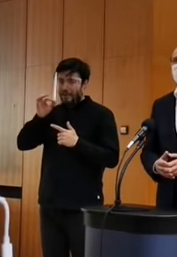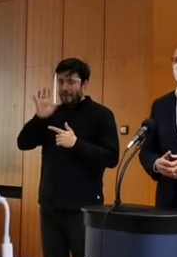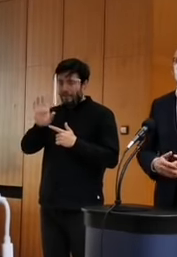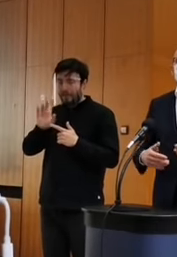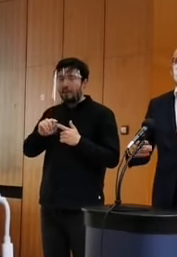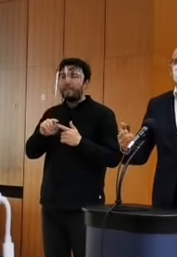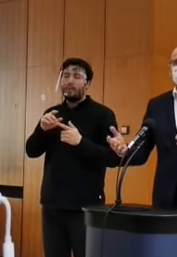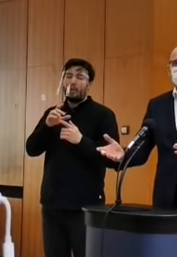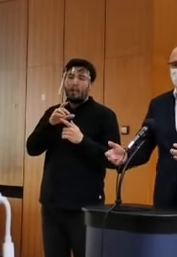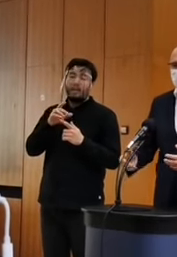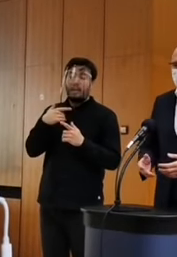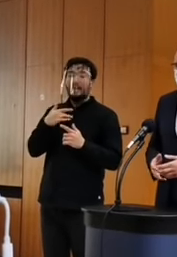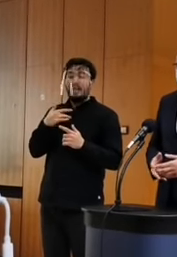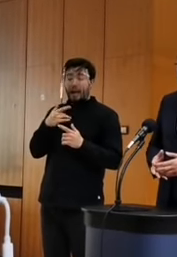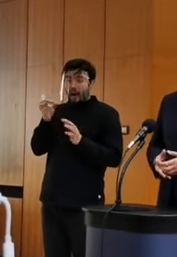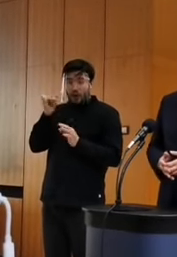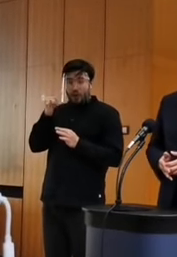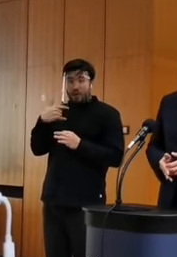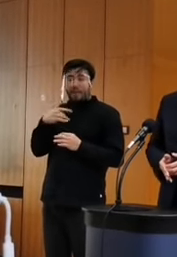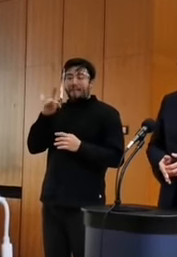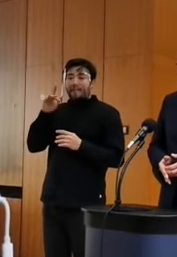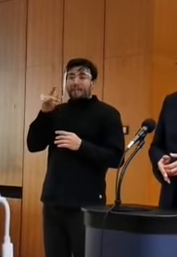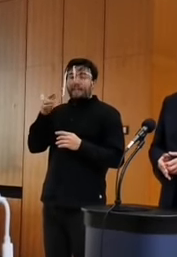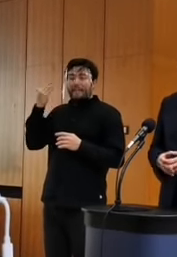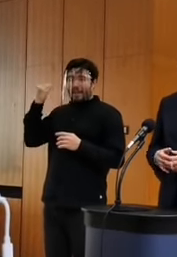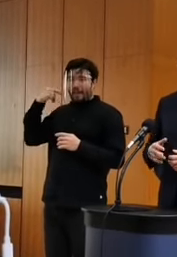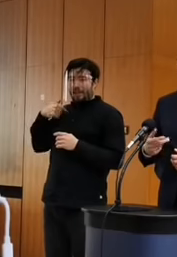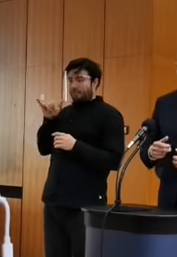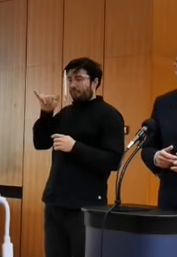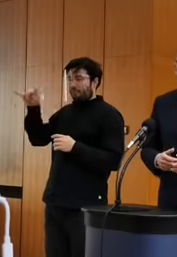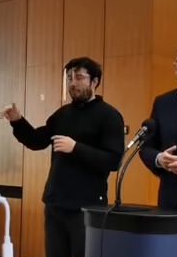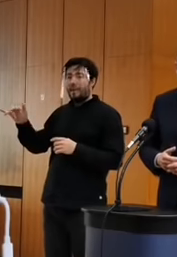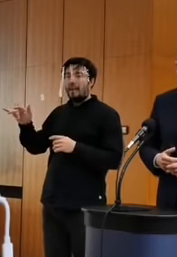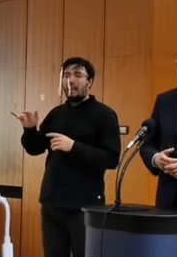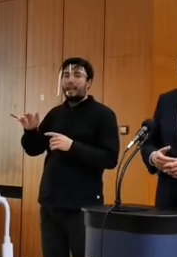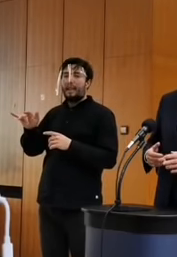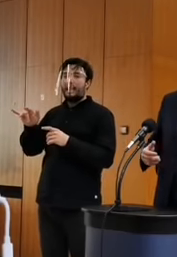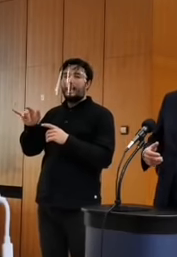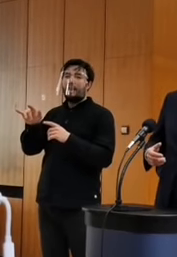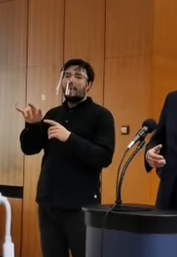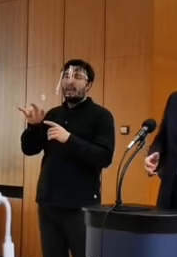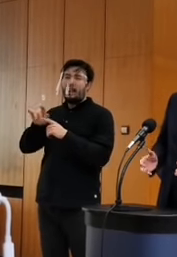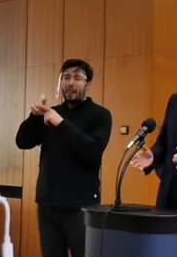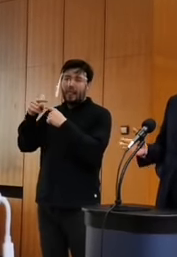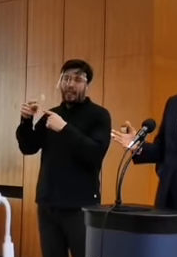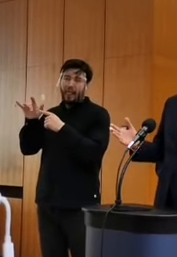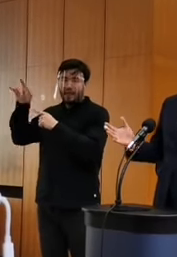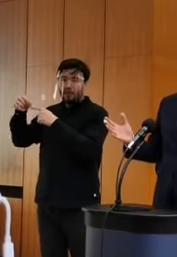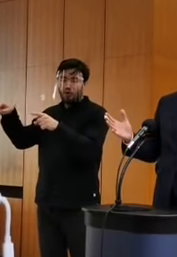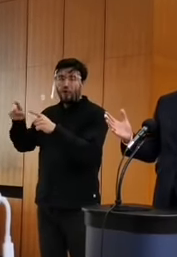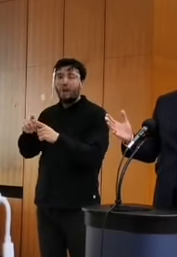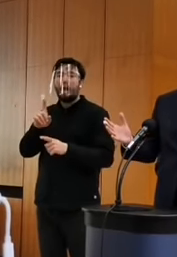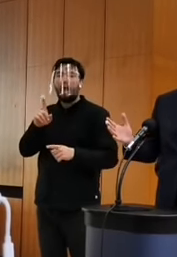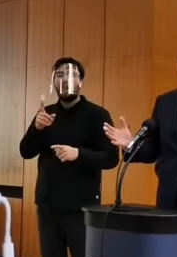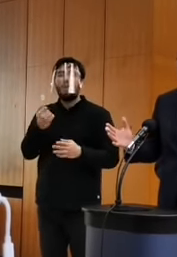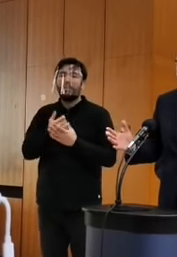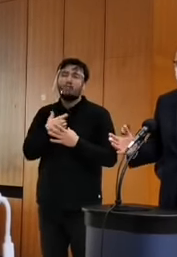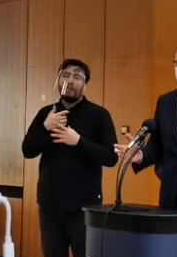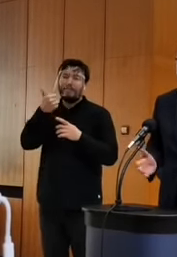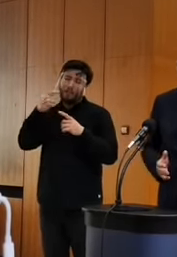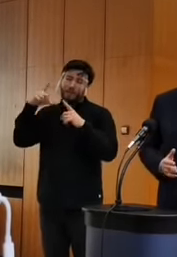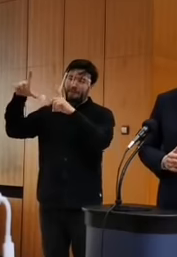ďalej. Išiel som vtedy na letisko, urobil som tam jednu fotku, lebo priznám sa, bol som uchvátený tým